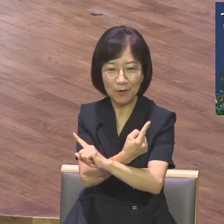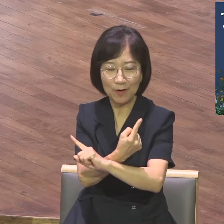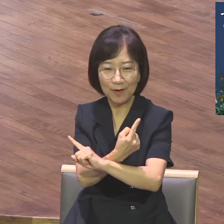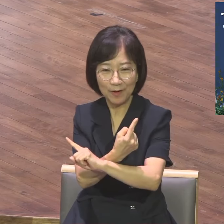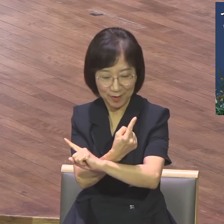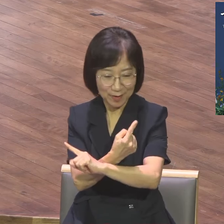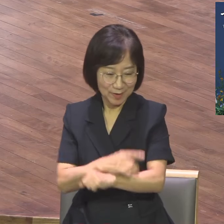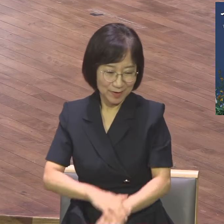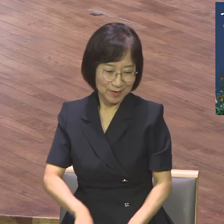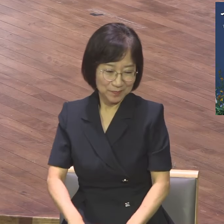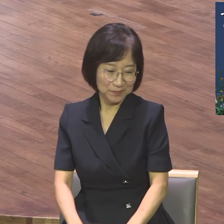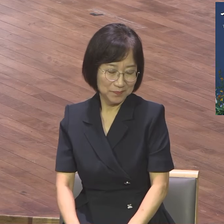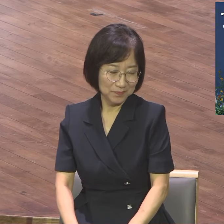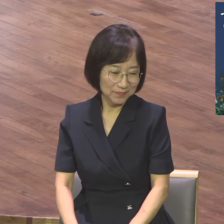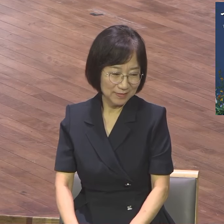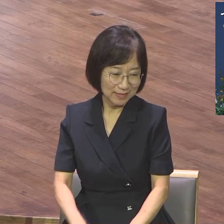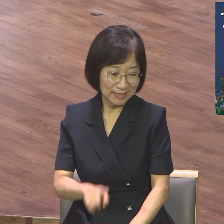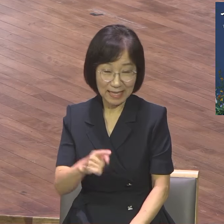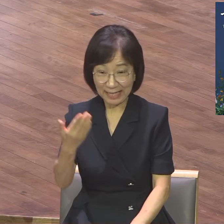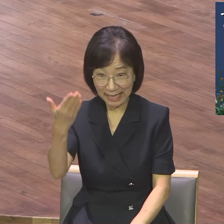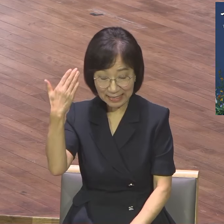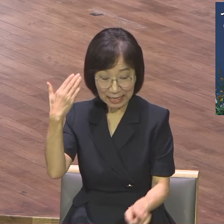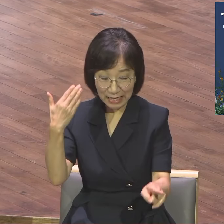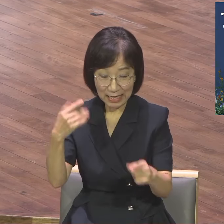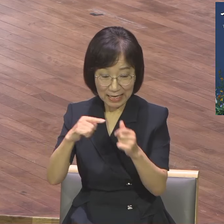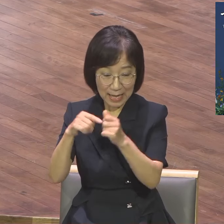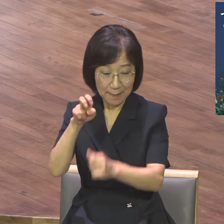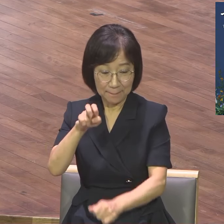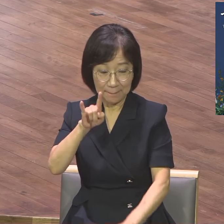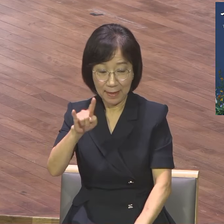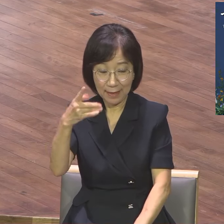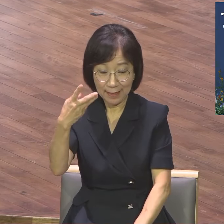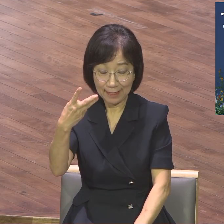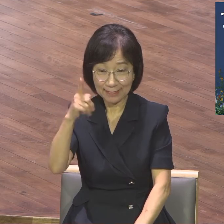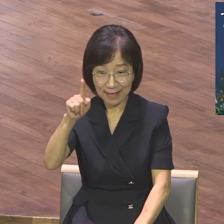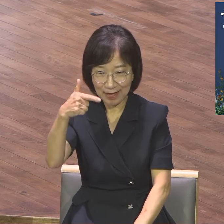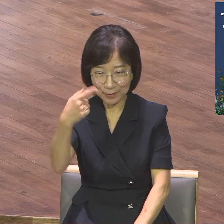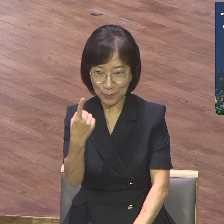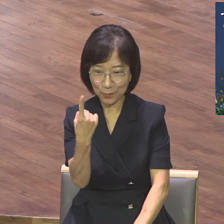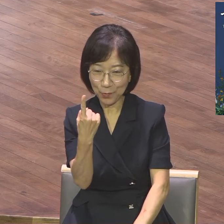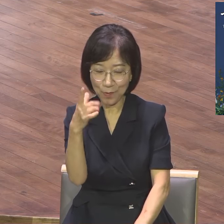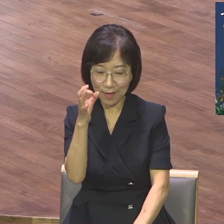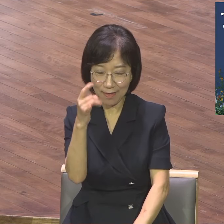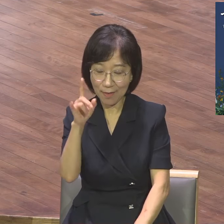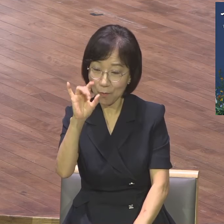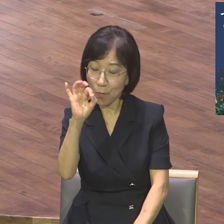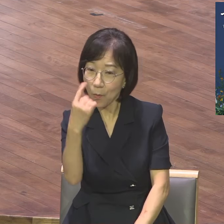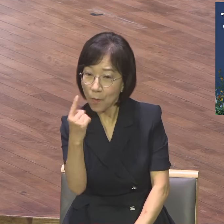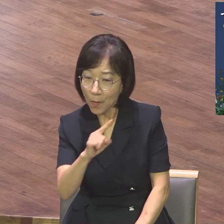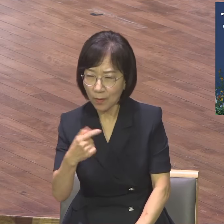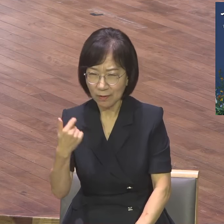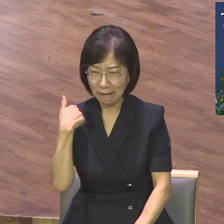메타노에라, 노에오 이 말은 이전의 잘못을 뉘우치고 고치는 것 그런 뜻이.